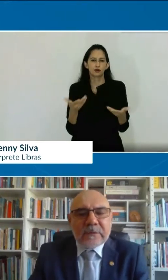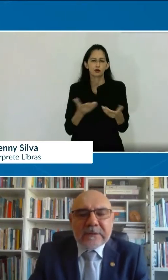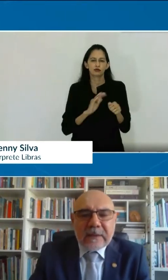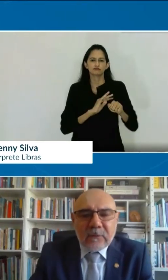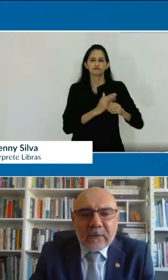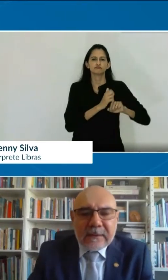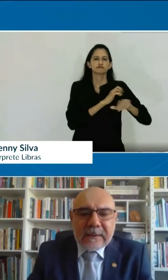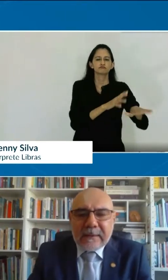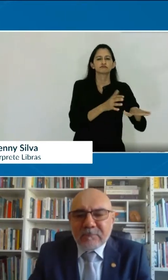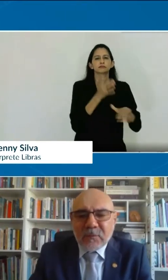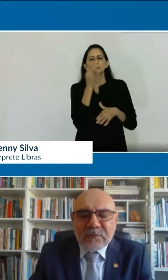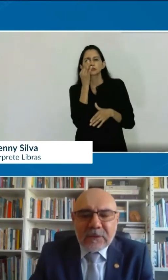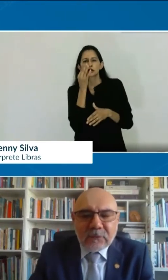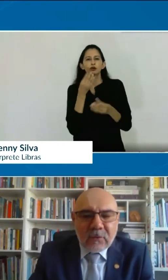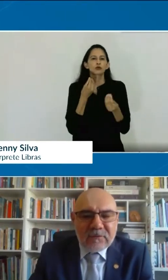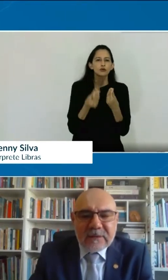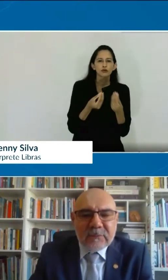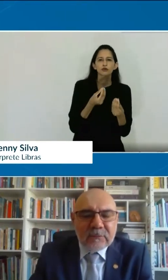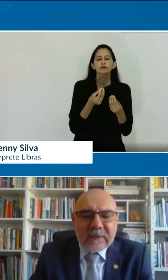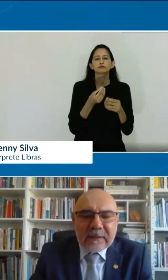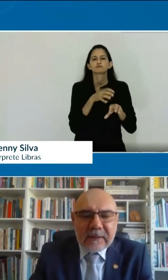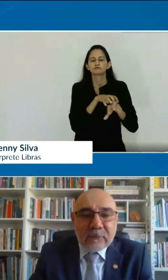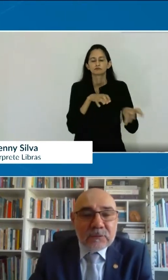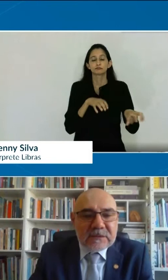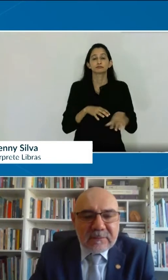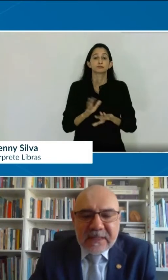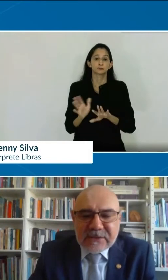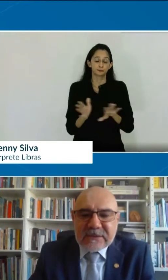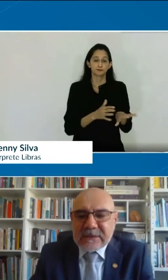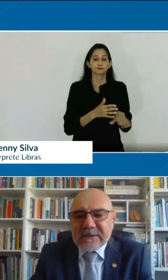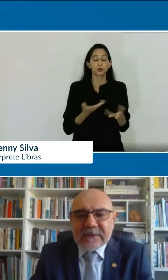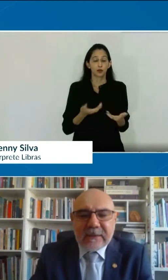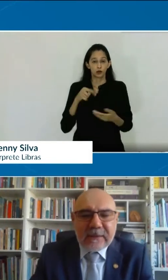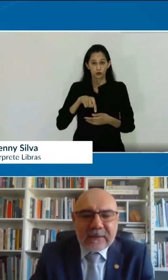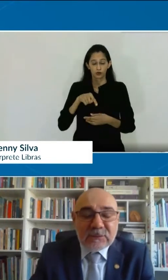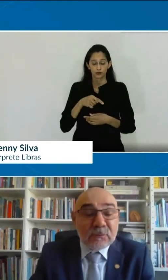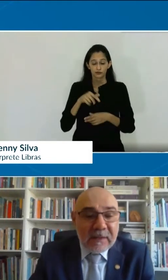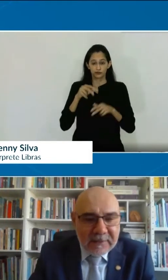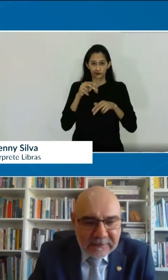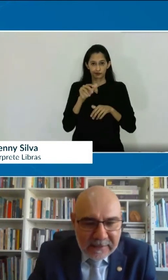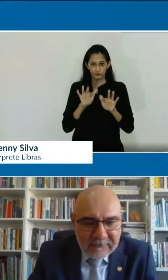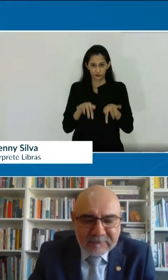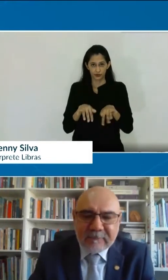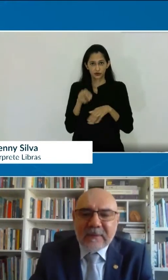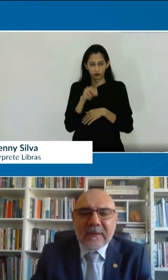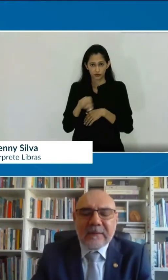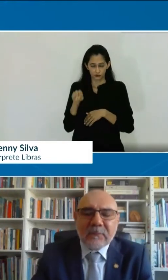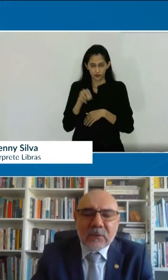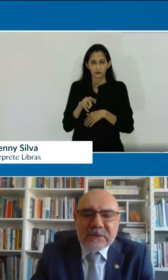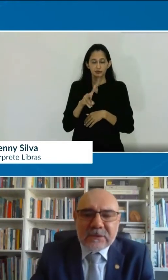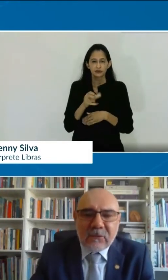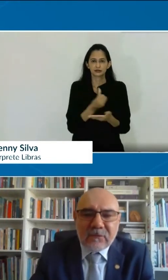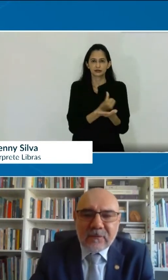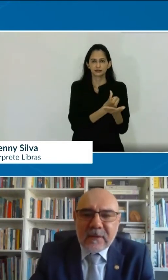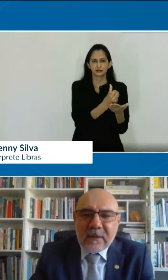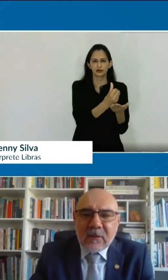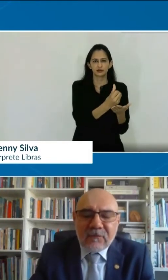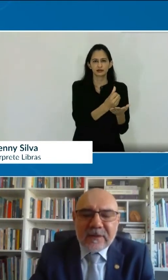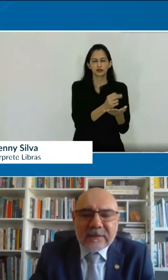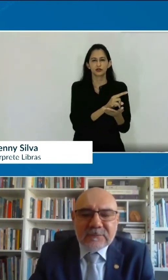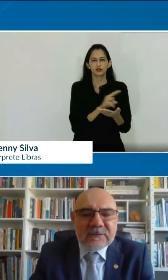estamos concluindo agora, no final de novembro, o semestre suplementar. Nós